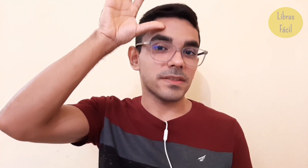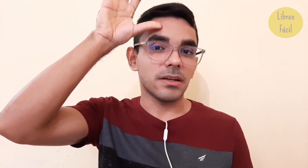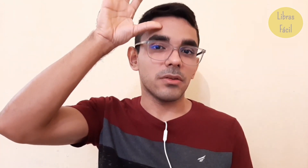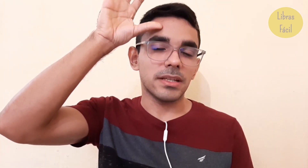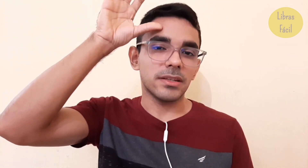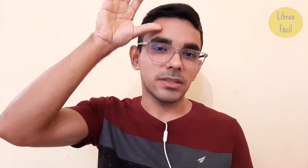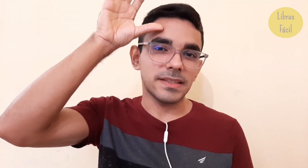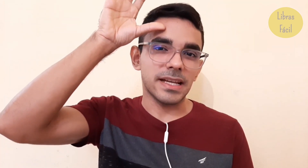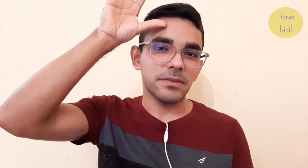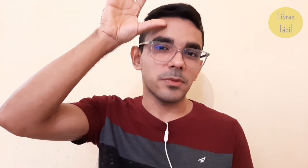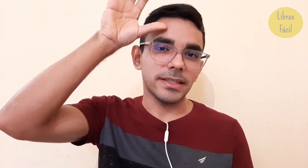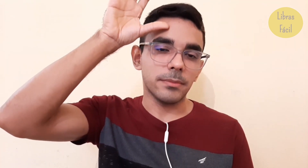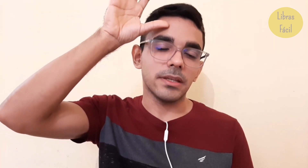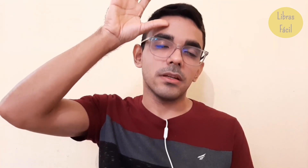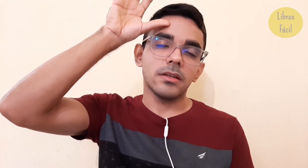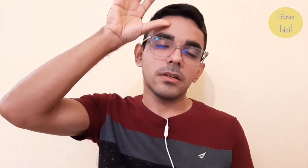como ela denota esse alívio do ainda bem.